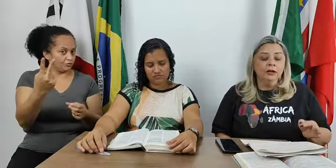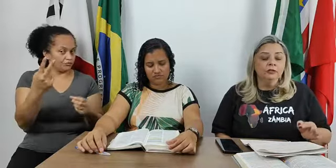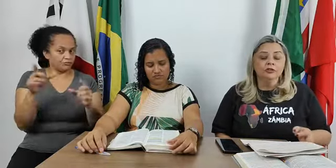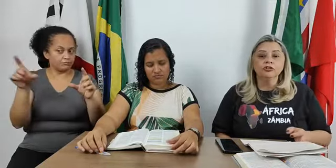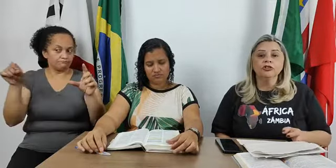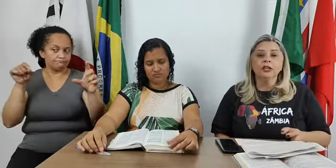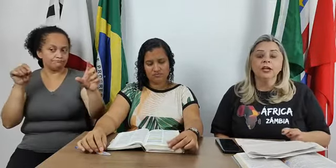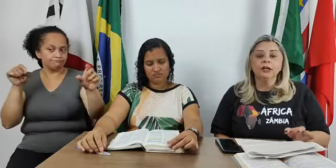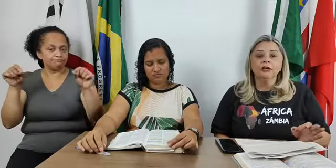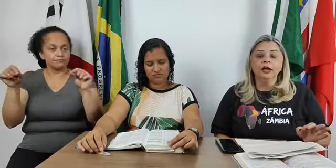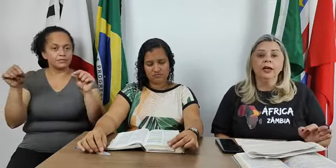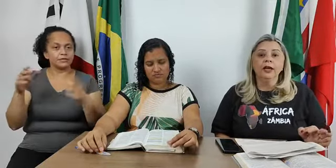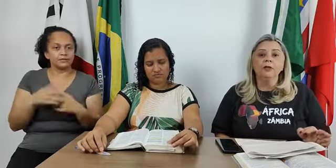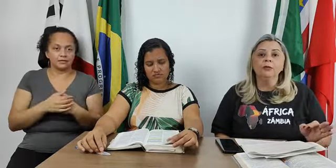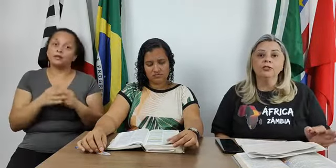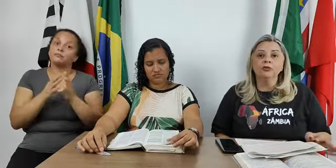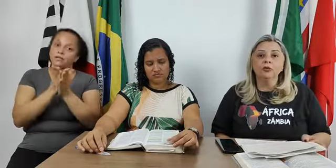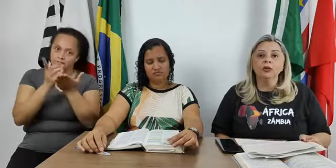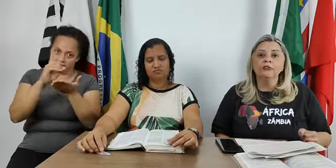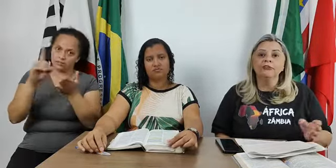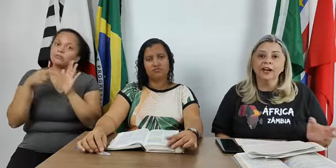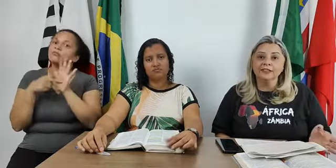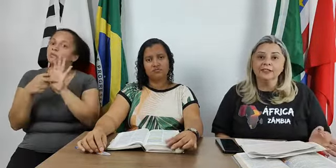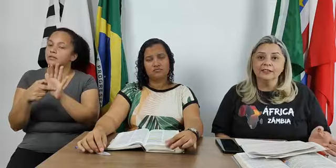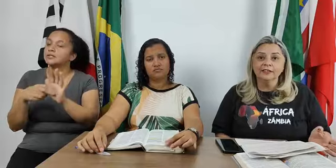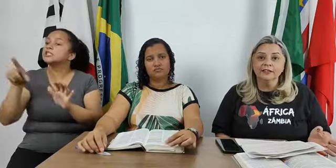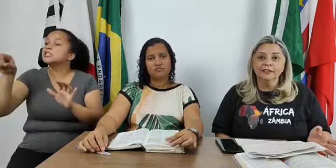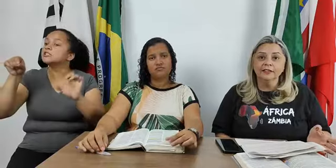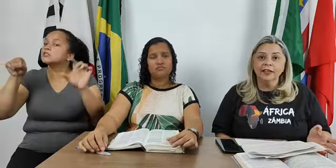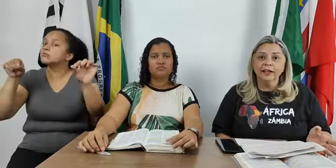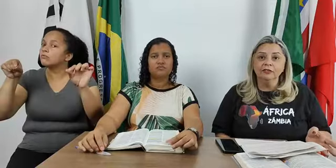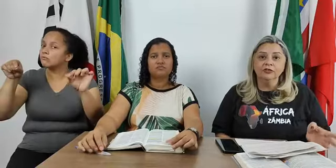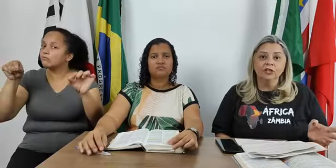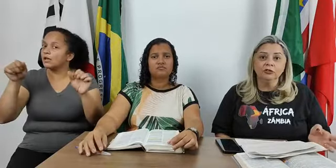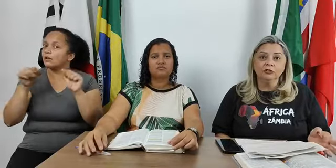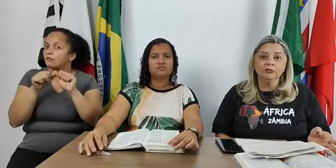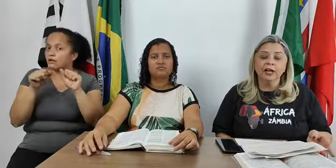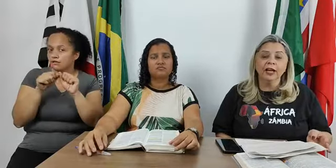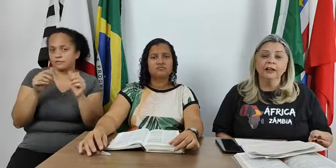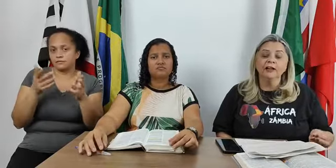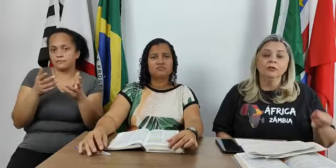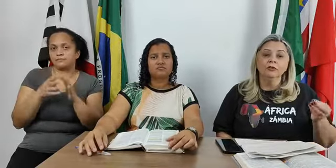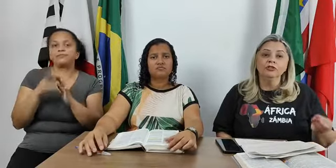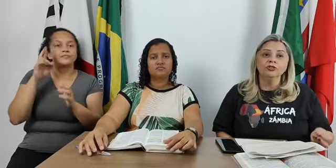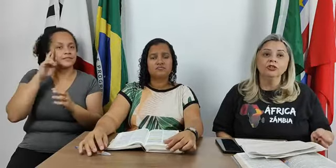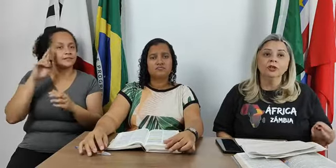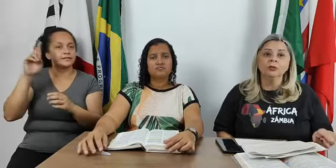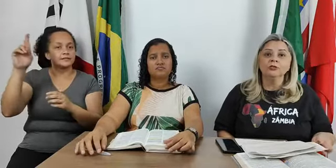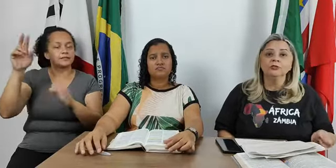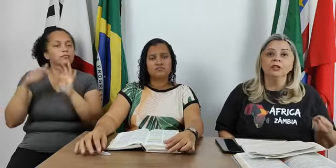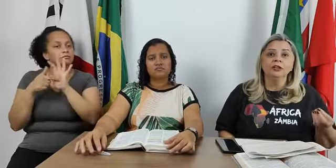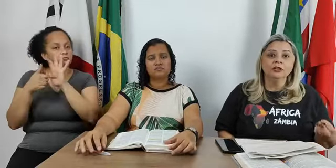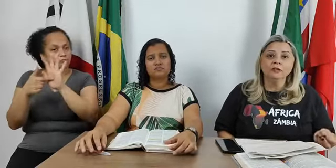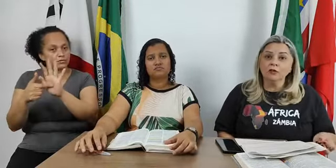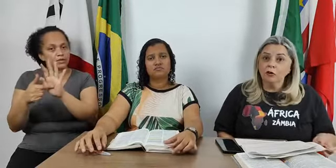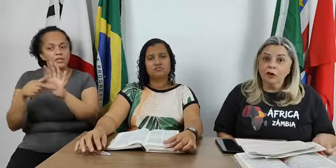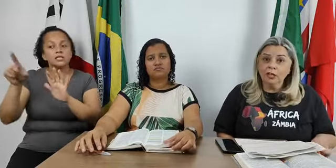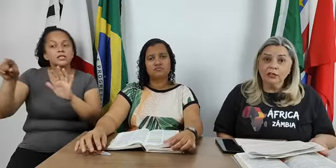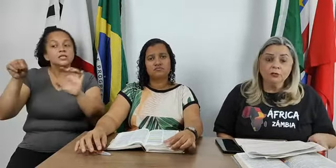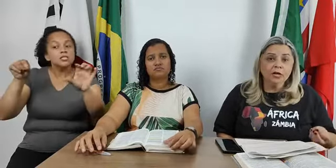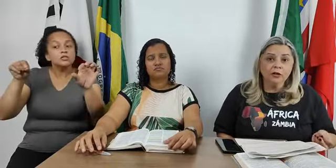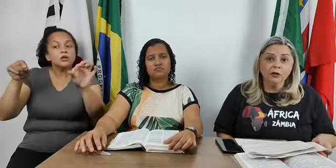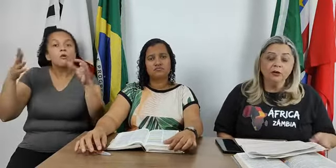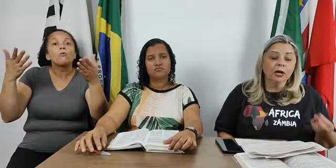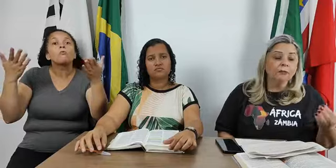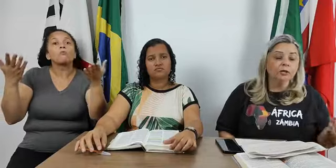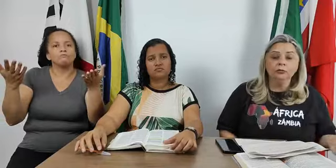dei uma escolha, faça, né? O Senhor fala, hoje eu te dei uma escolha. Escolhe